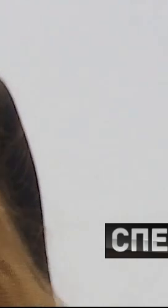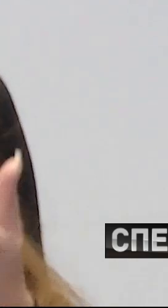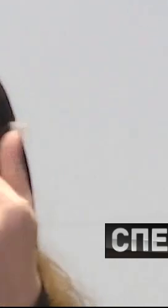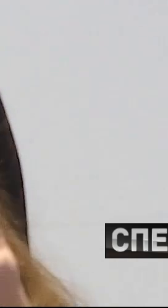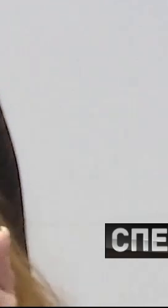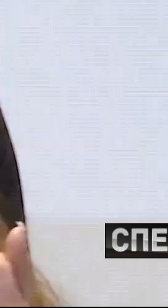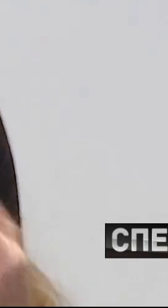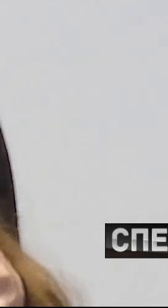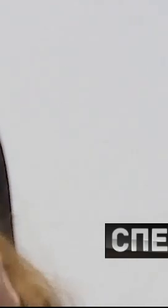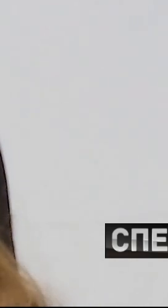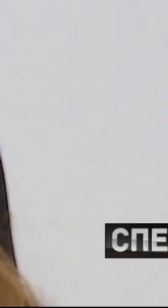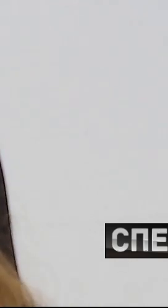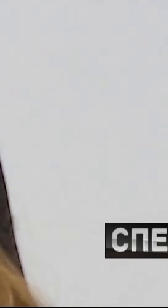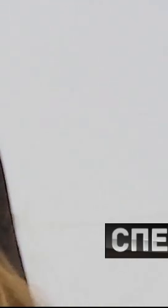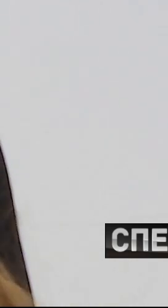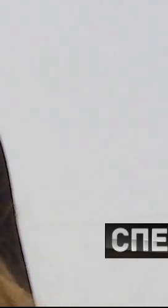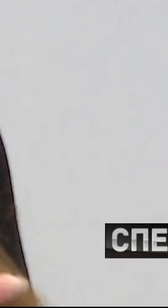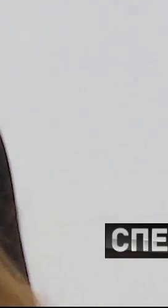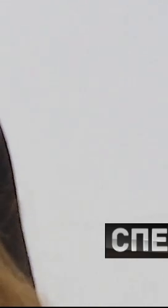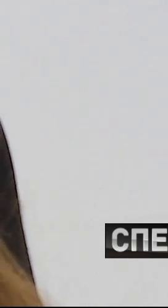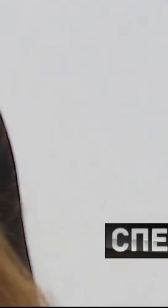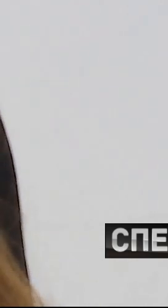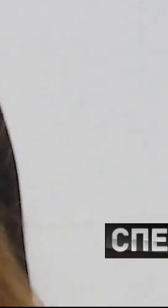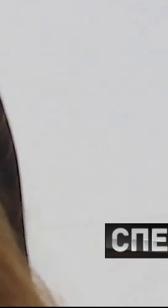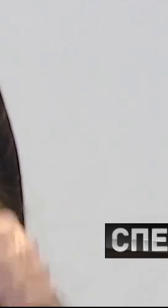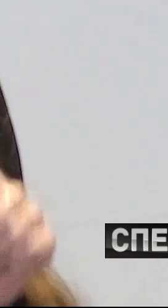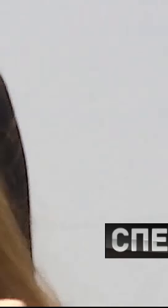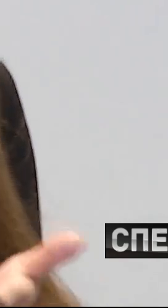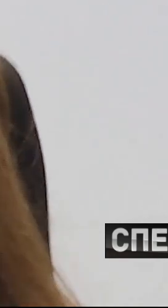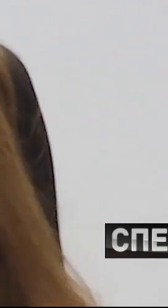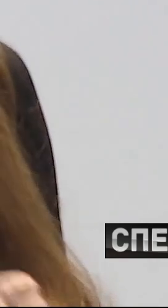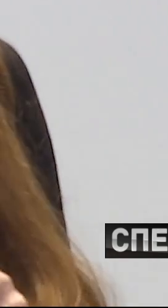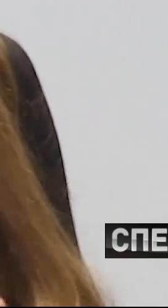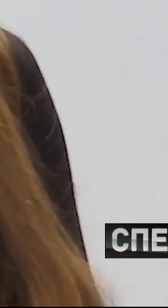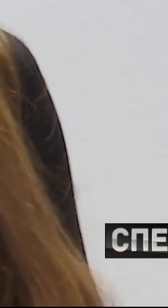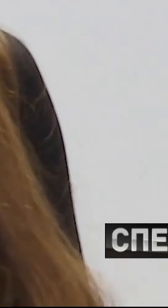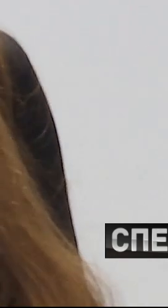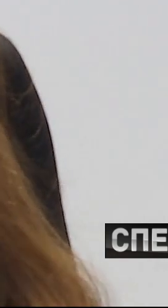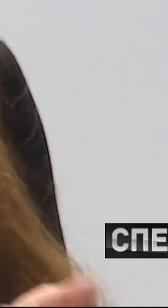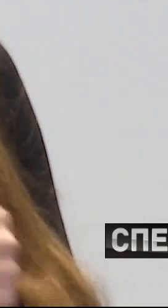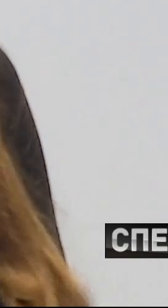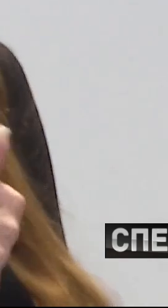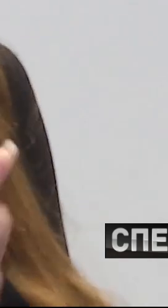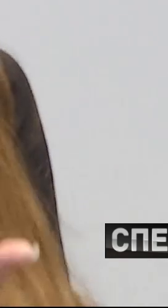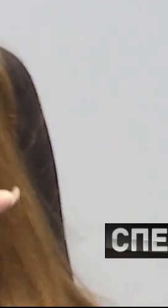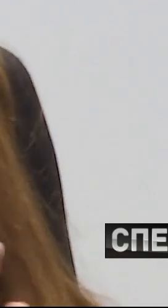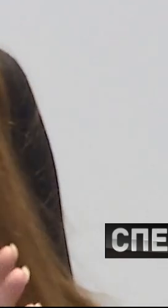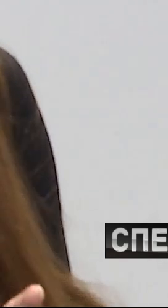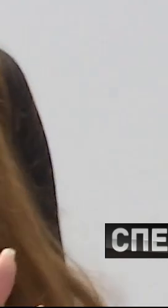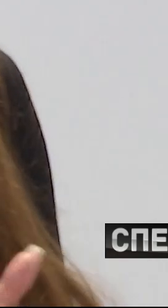реєстрували транспортні засоби, люди з порушеннями слуху. Тому, можливо, це не буде використовуватися щоденно,